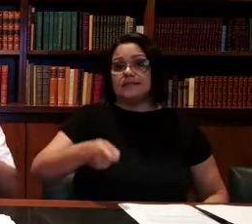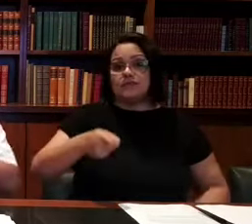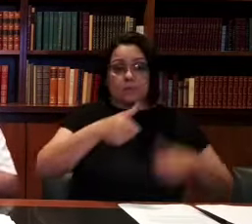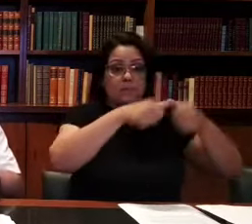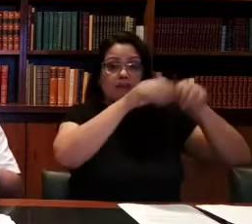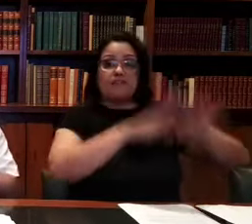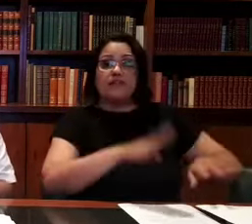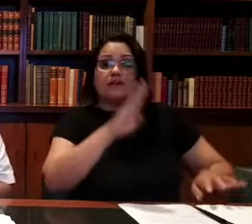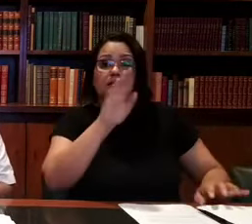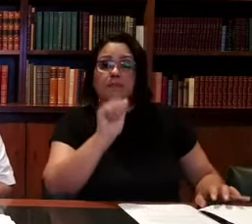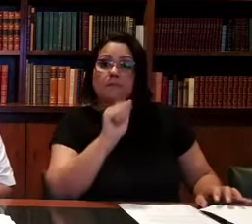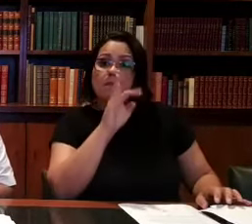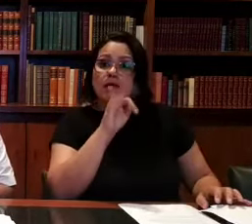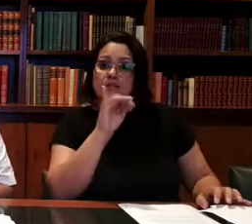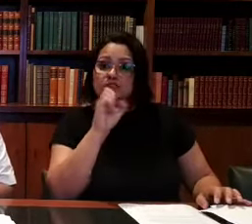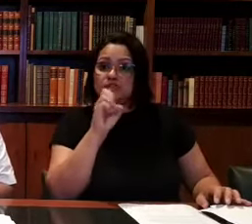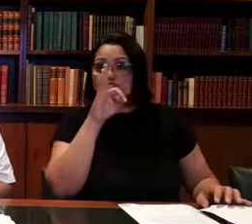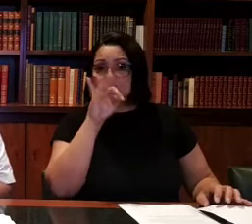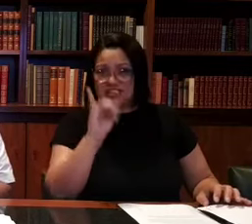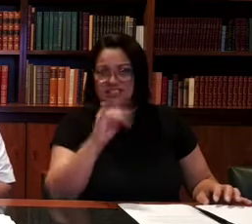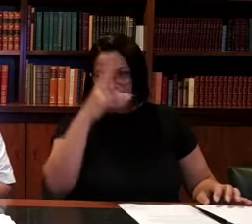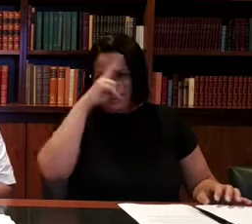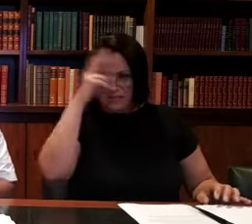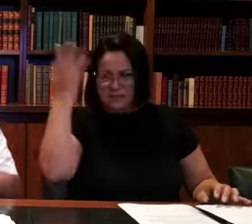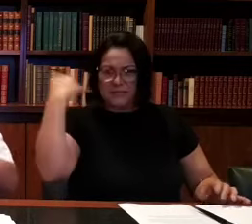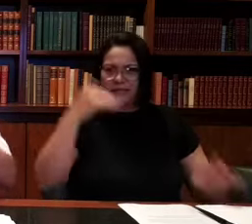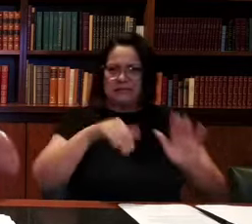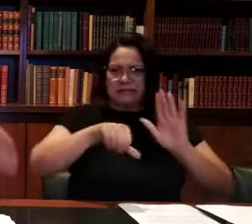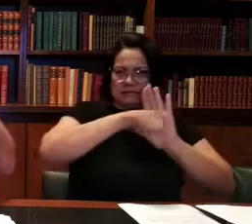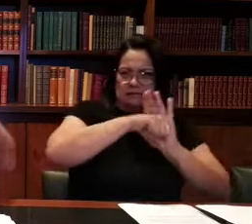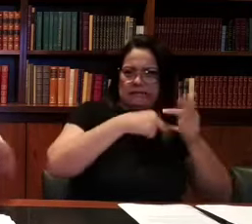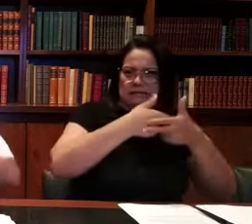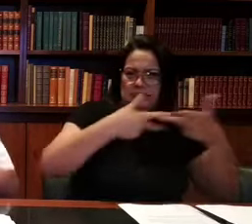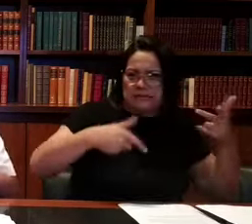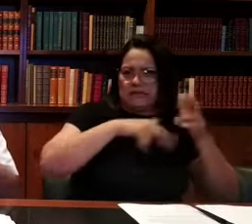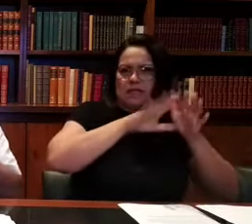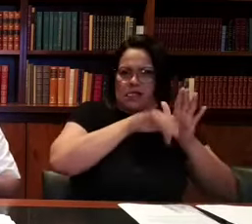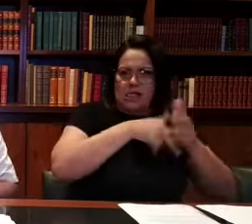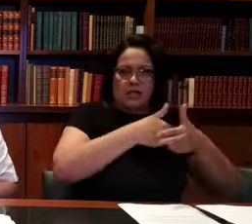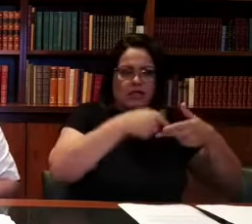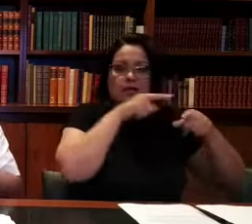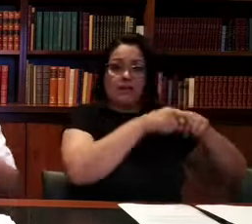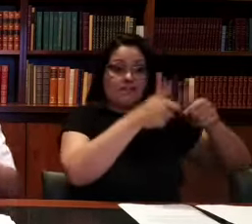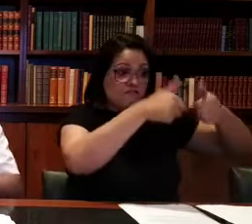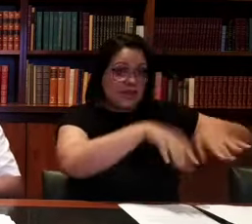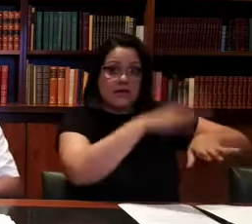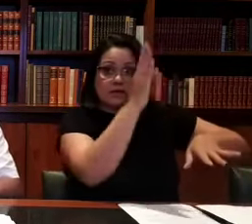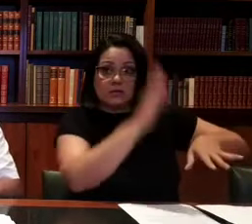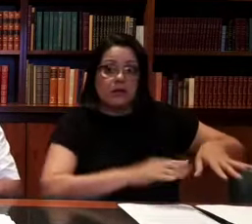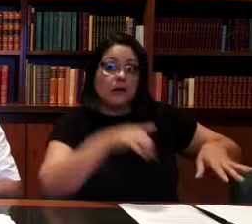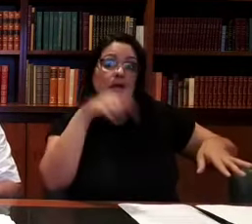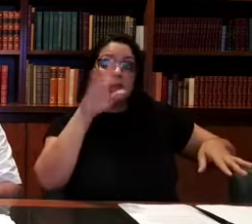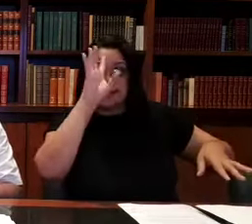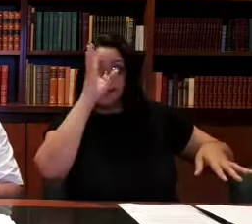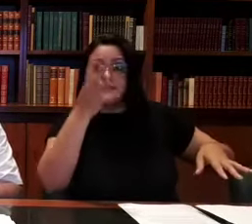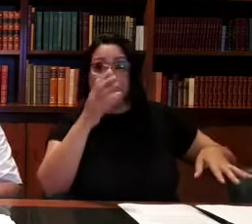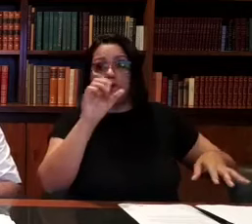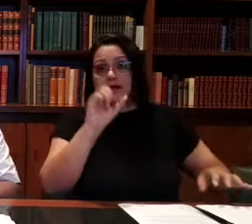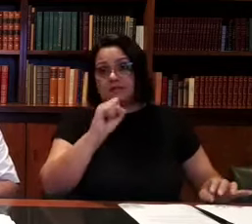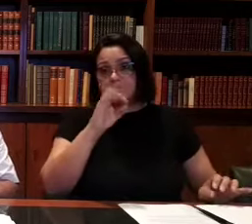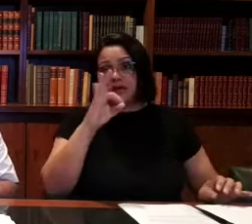ficar no Brasil foi o Supremo Tribunal Federal não foi ninguém de foi daqui do trf-1 né de justiça é uma foi o Supremo Tribunal